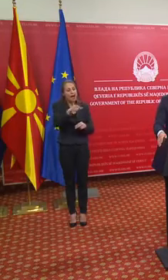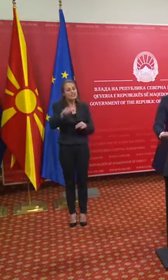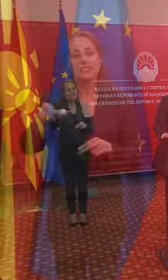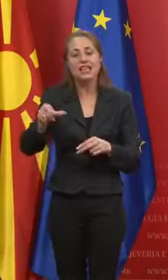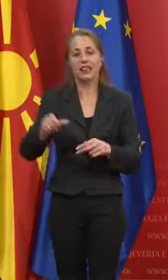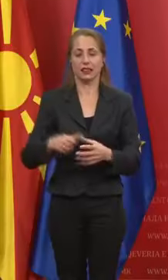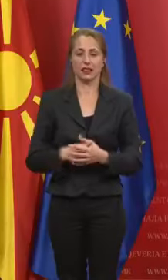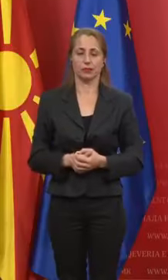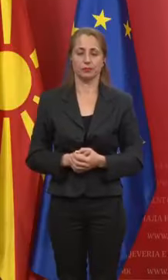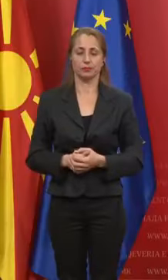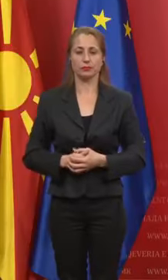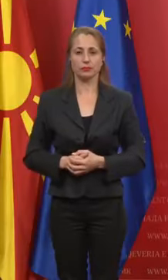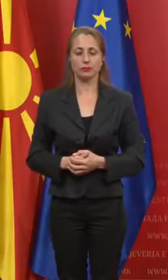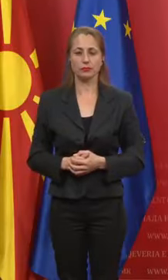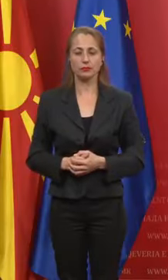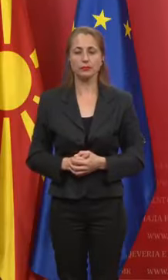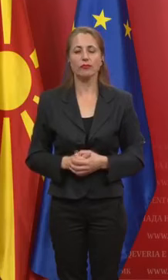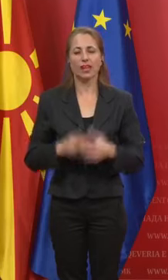Немам таква информација,